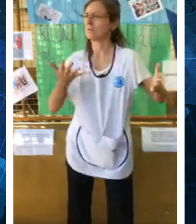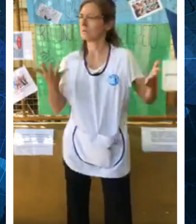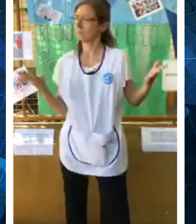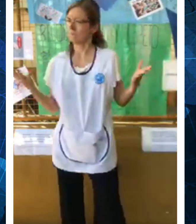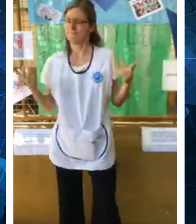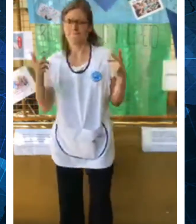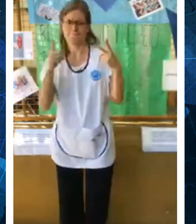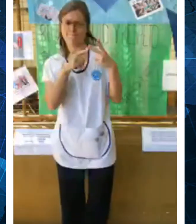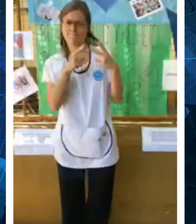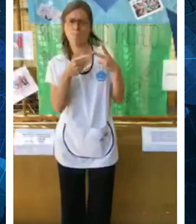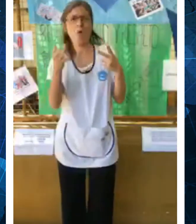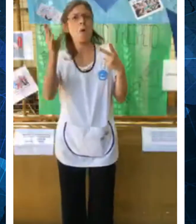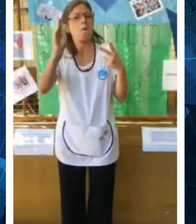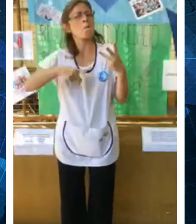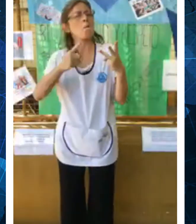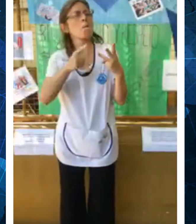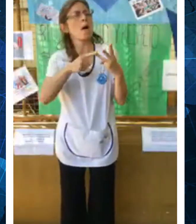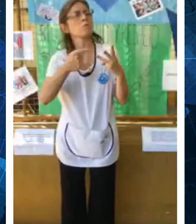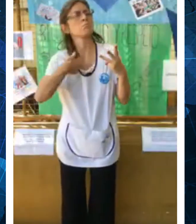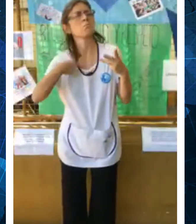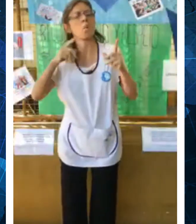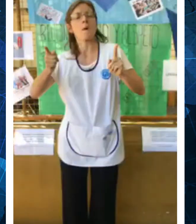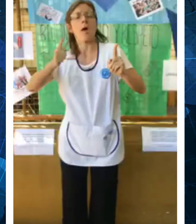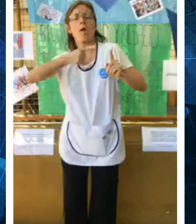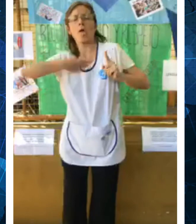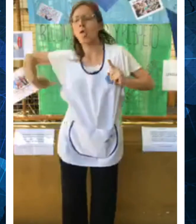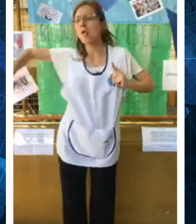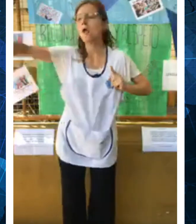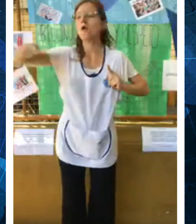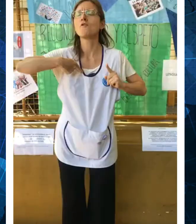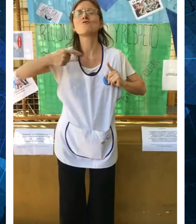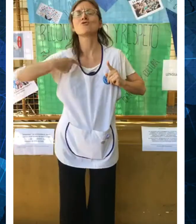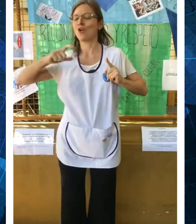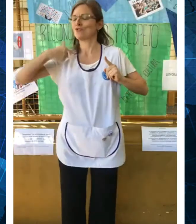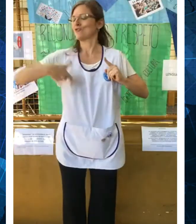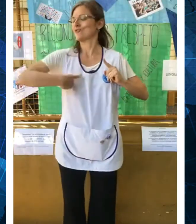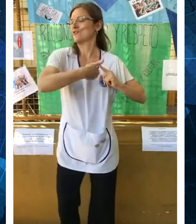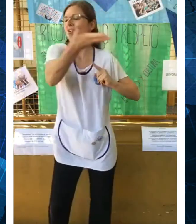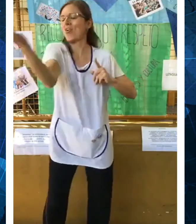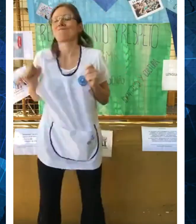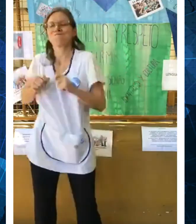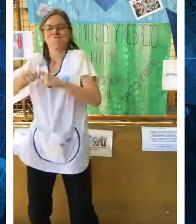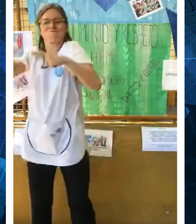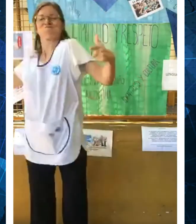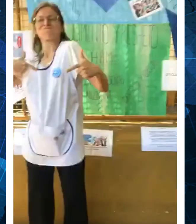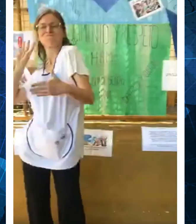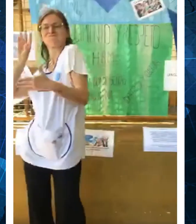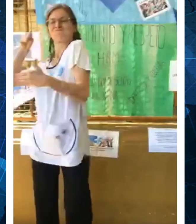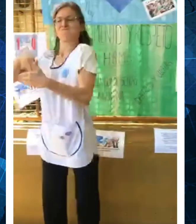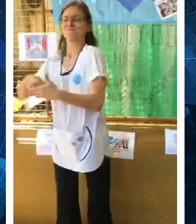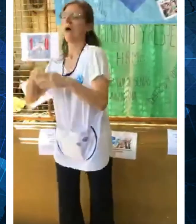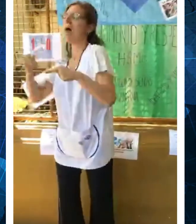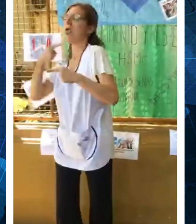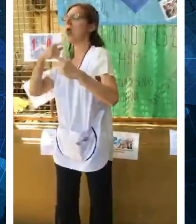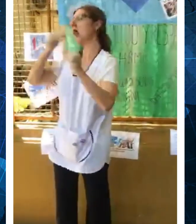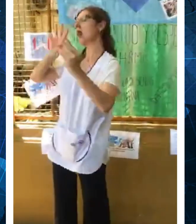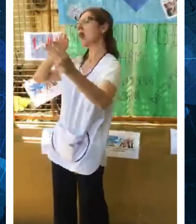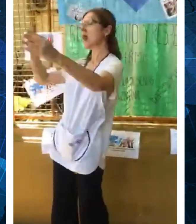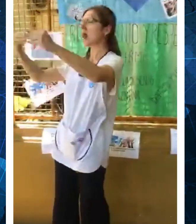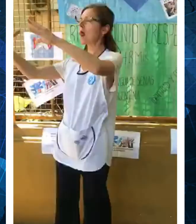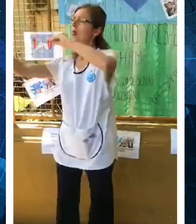qué nuevamente esa asimetría, esa hegemonía? Nosotros docentes como profesionales de la